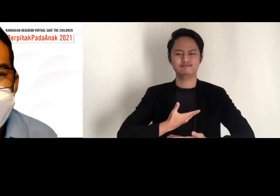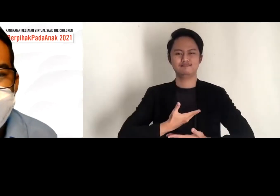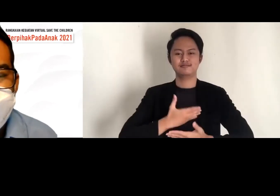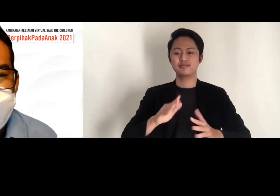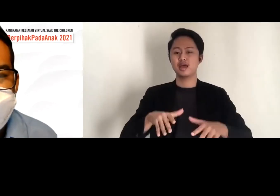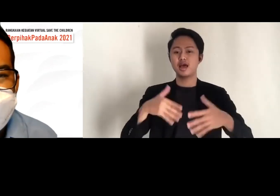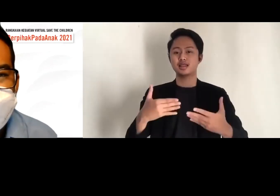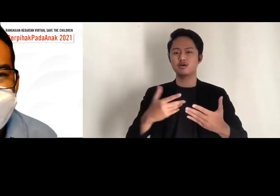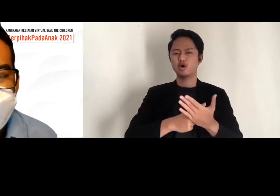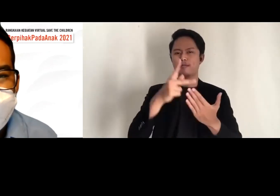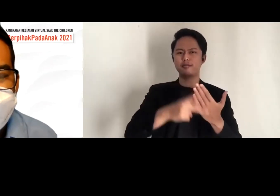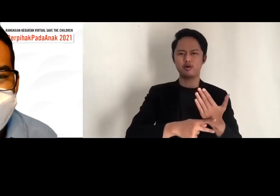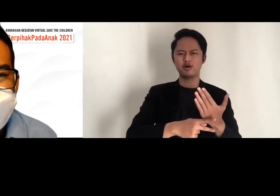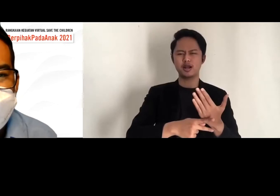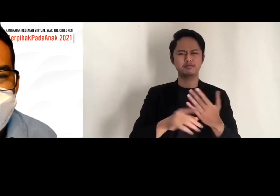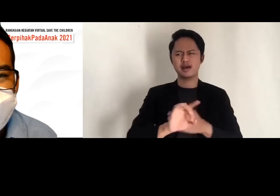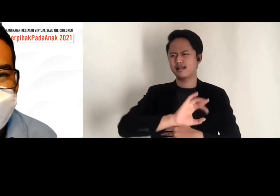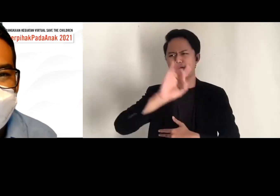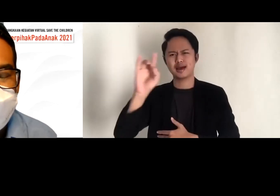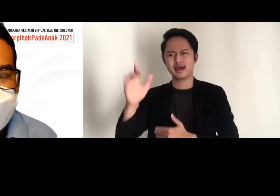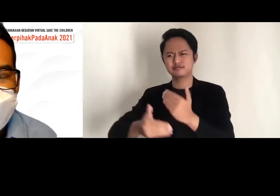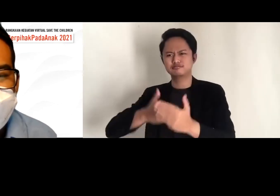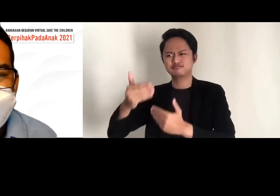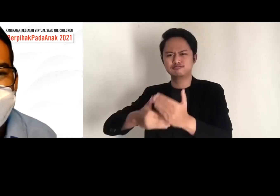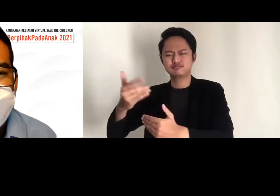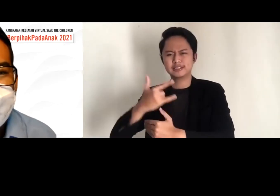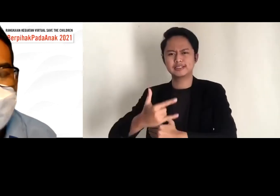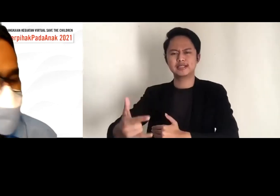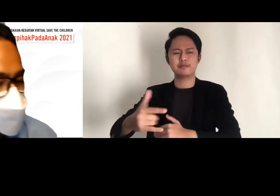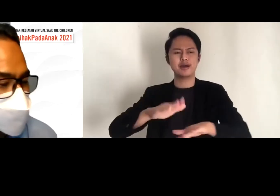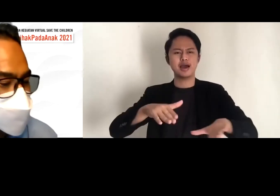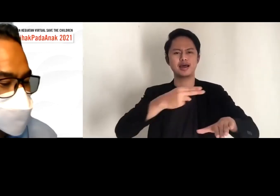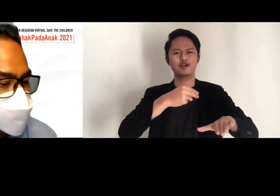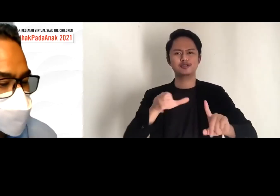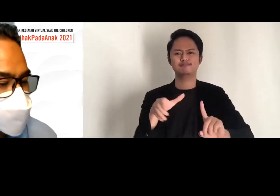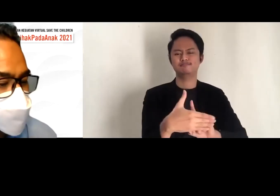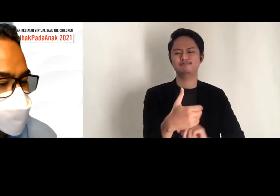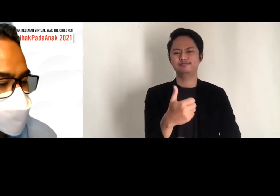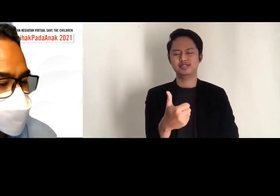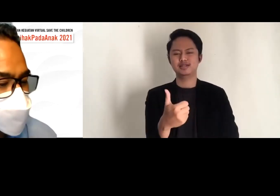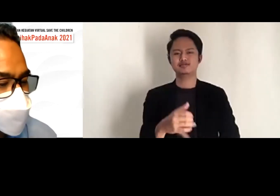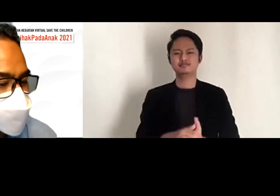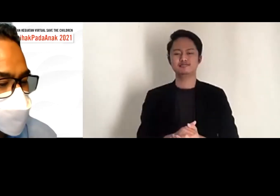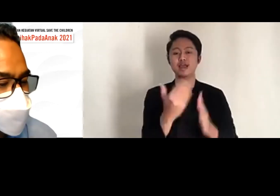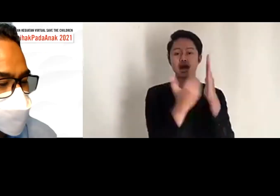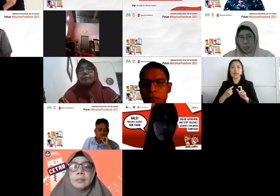pendorong program-program serupa untuk tetap dilanjutkan dan melindungi anak-anak Indonesia. Berangkat dari Permendikbud nomor